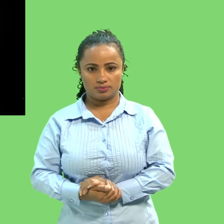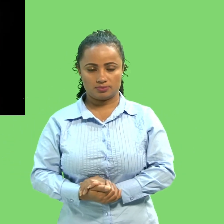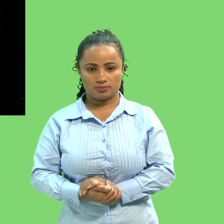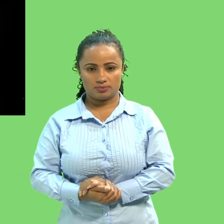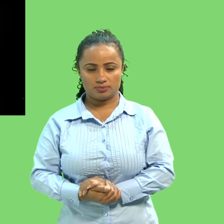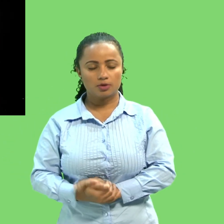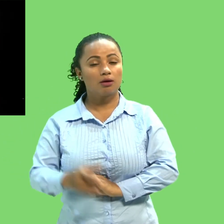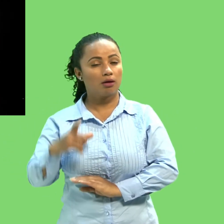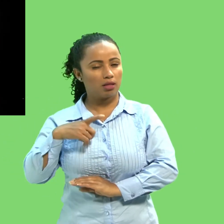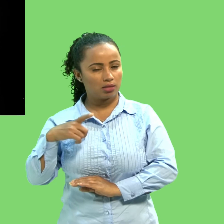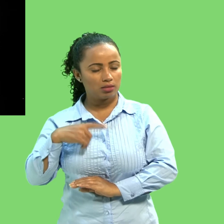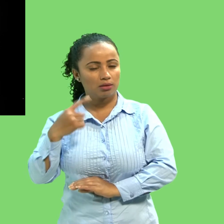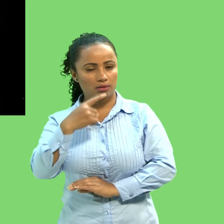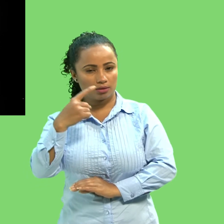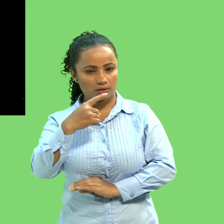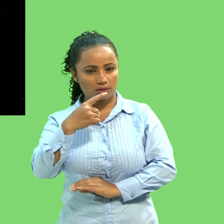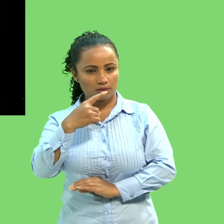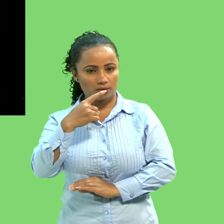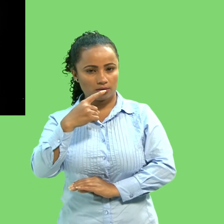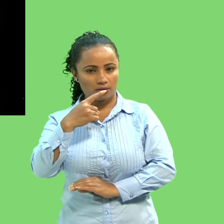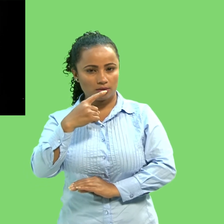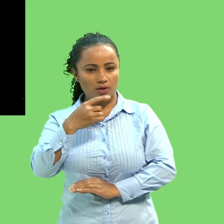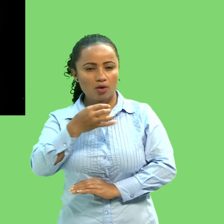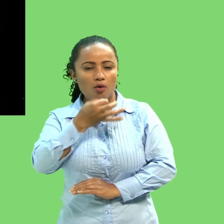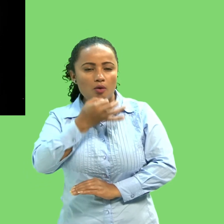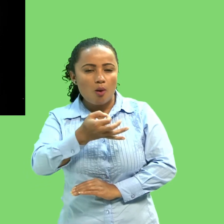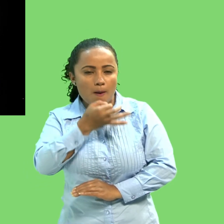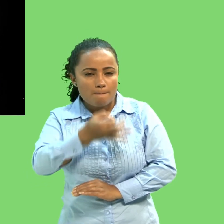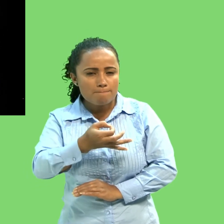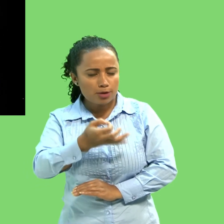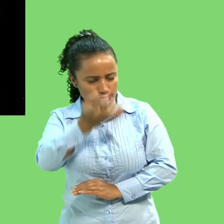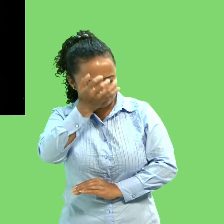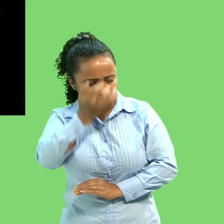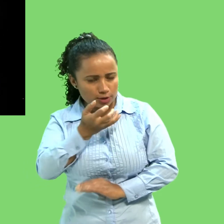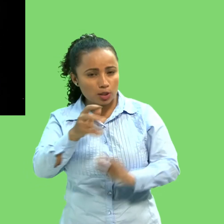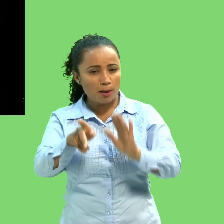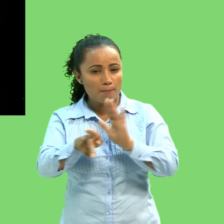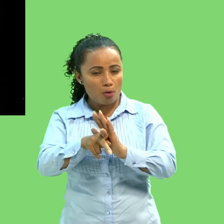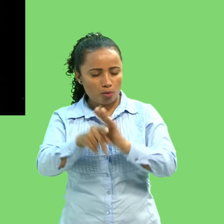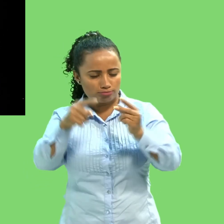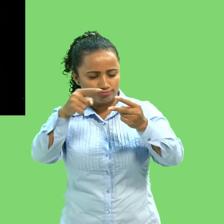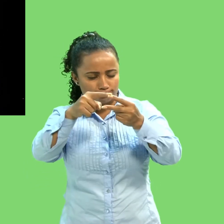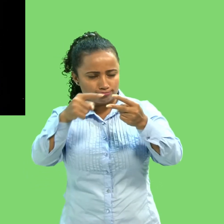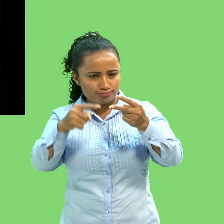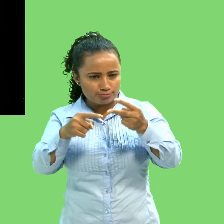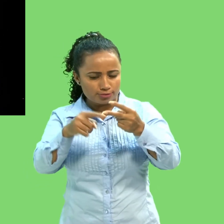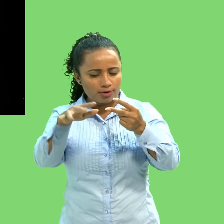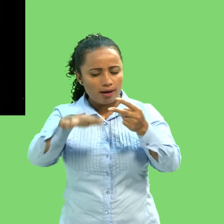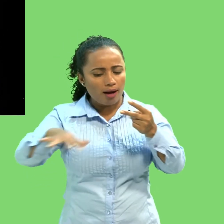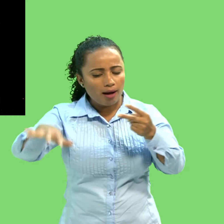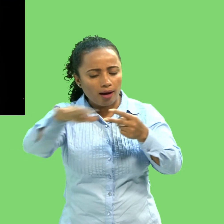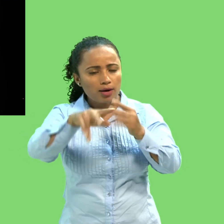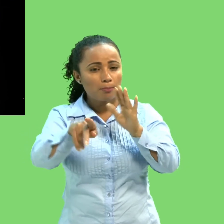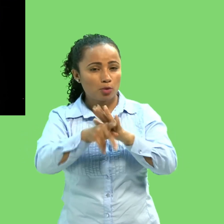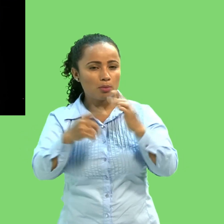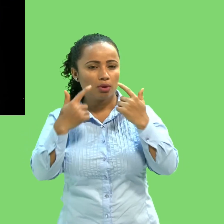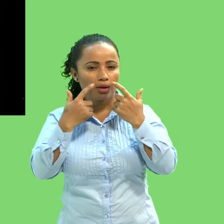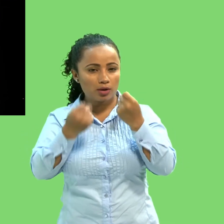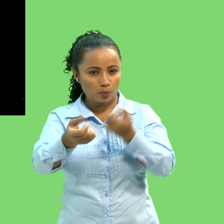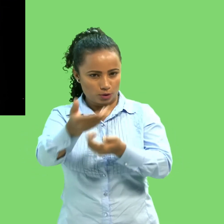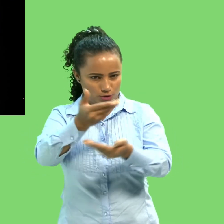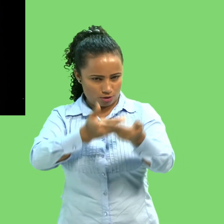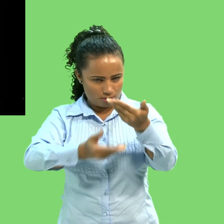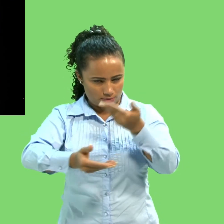Temos aqui a visão crítica sobre duas correntes em linguística aplicada. A primeira corrente